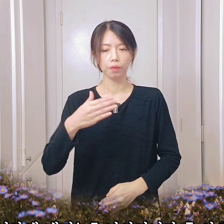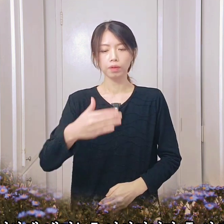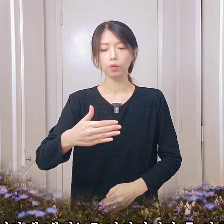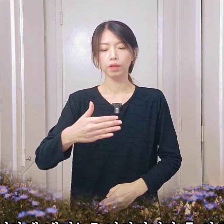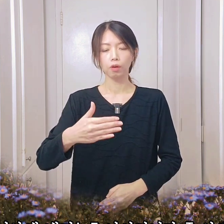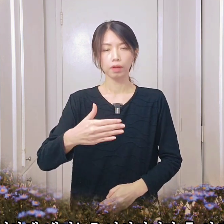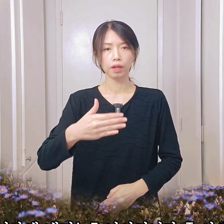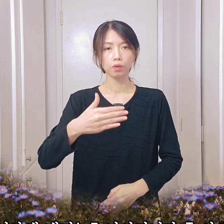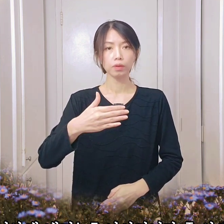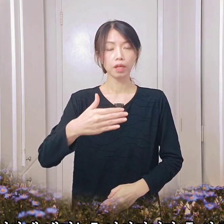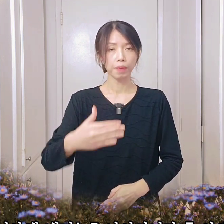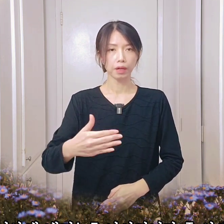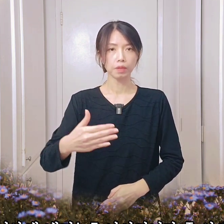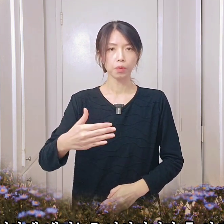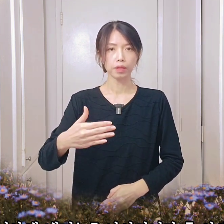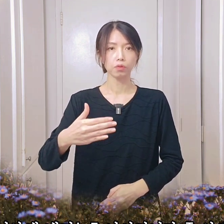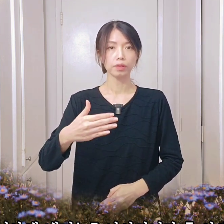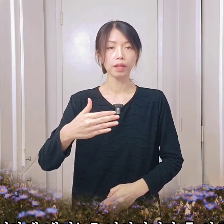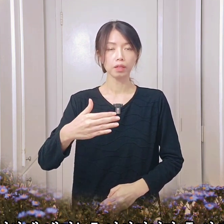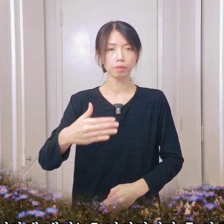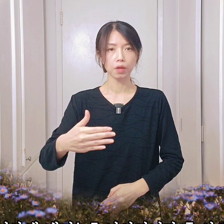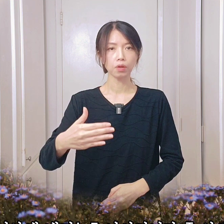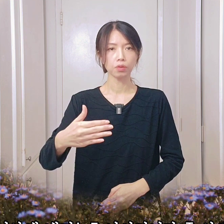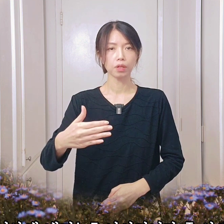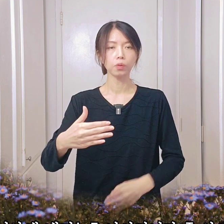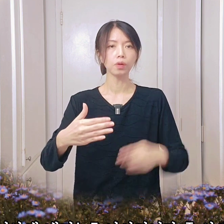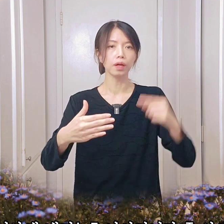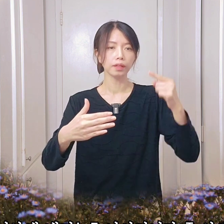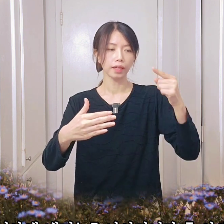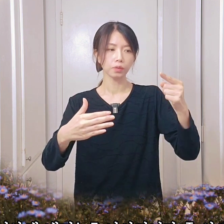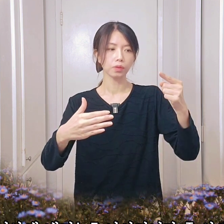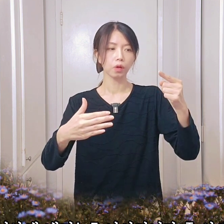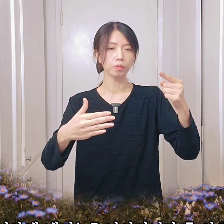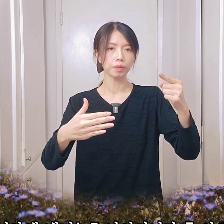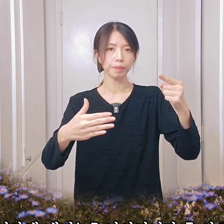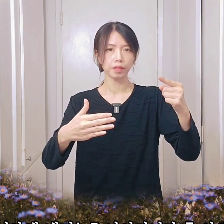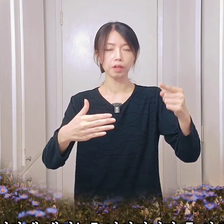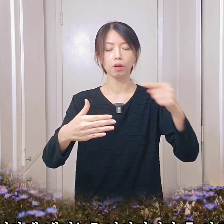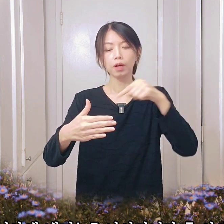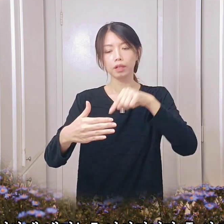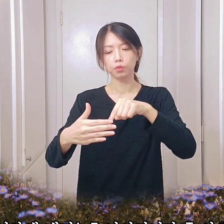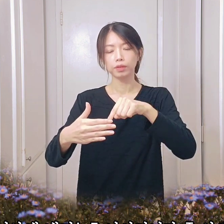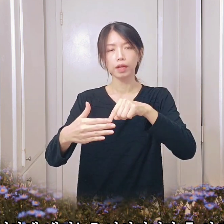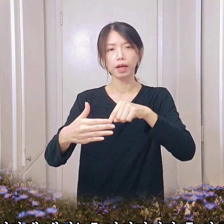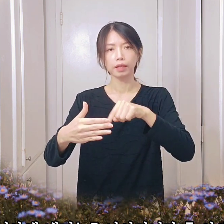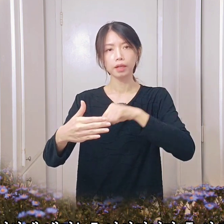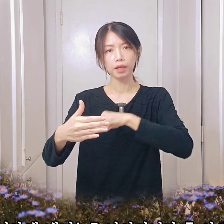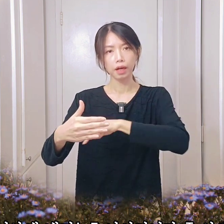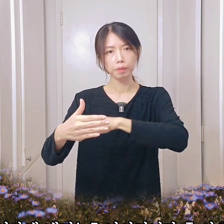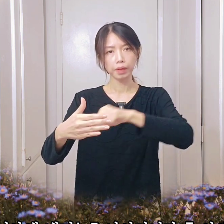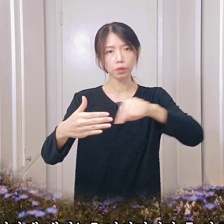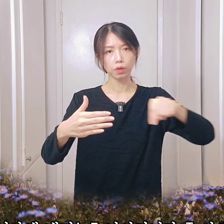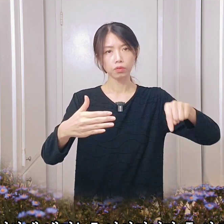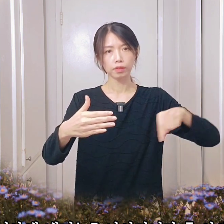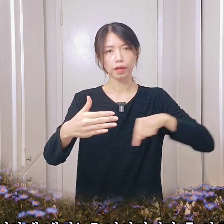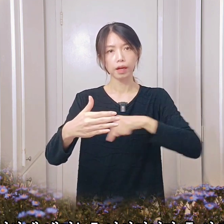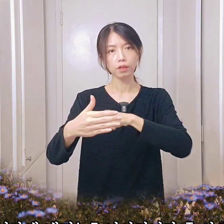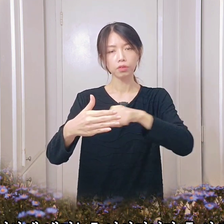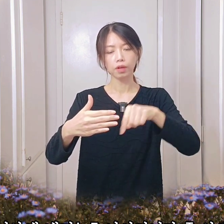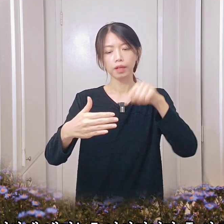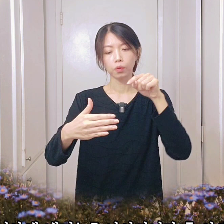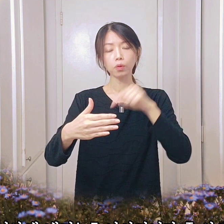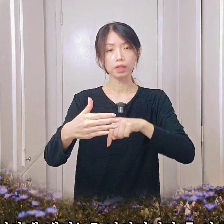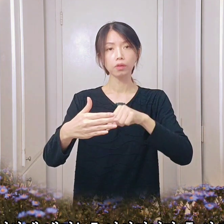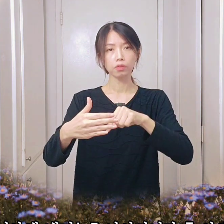뜻에서는 왼손은 이렇게 손등이 밖을 보이게 울타리처럼 세워주시고 다른 손은 검지만 펴셔서 이 울타리 안을 한 바퀴